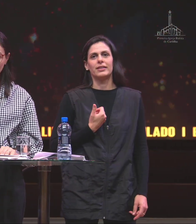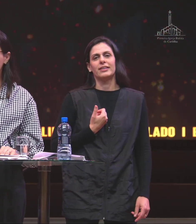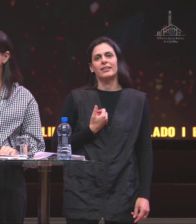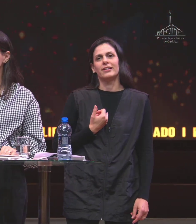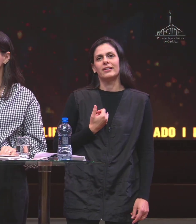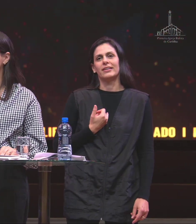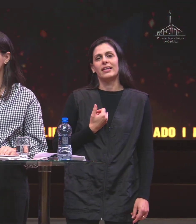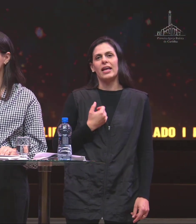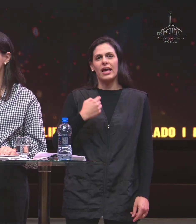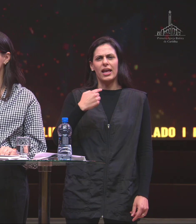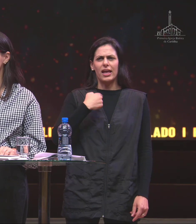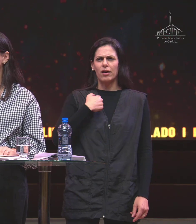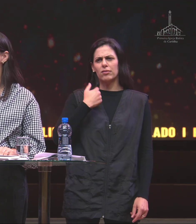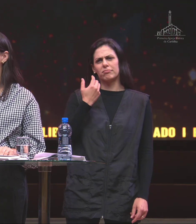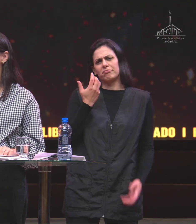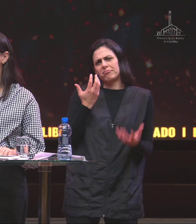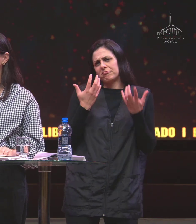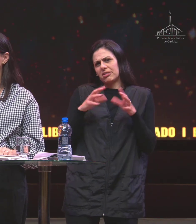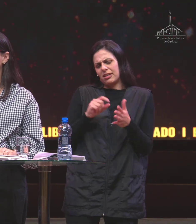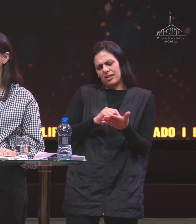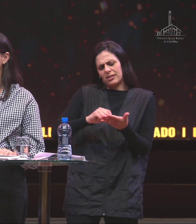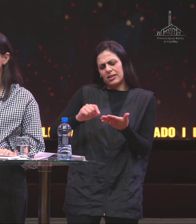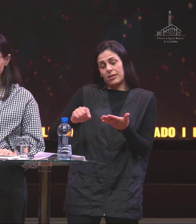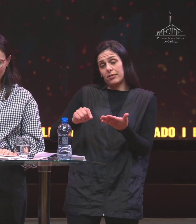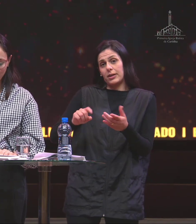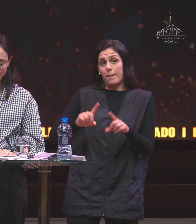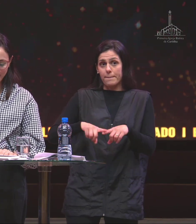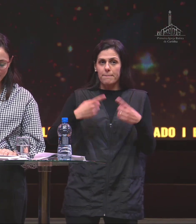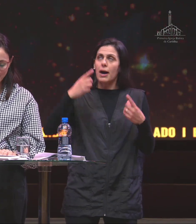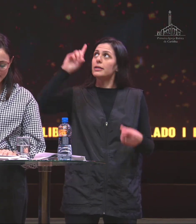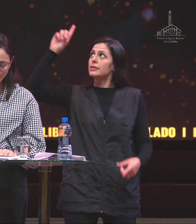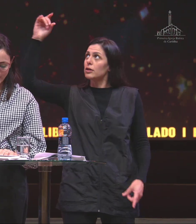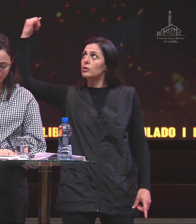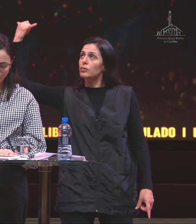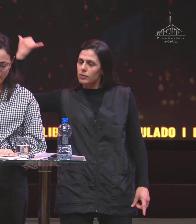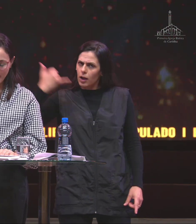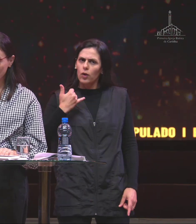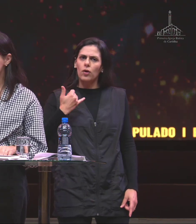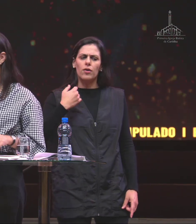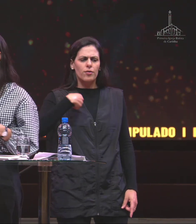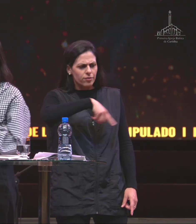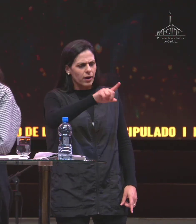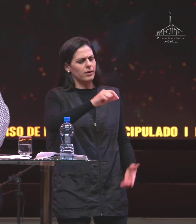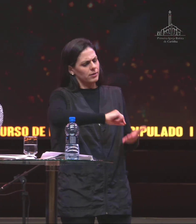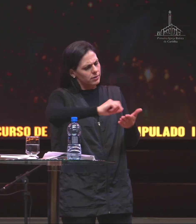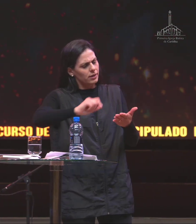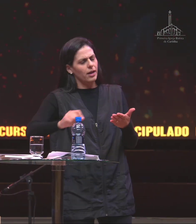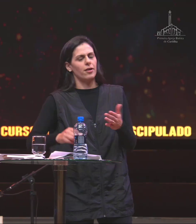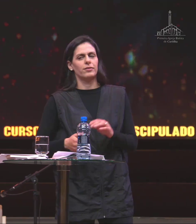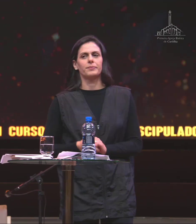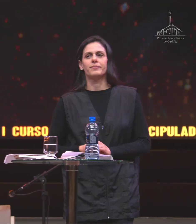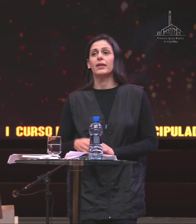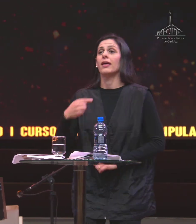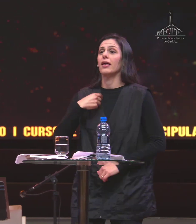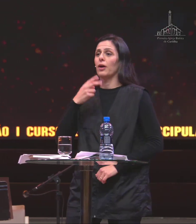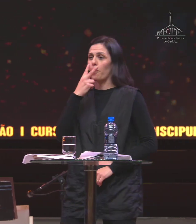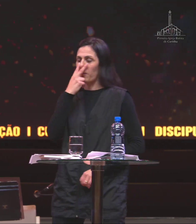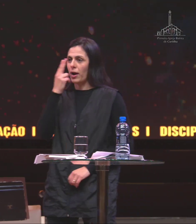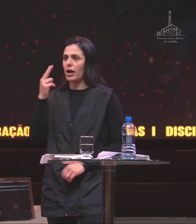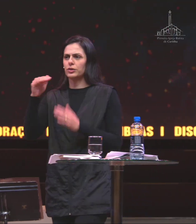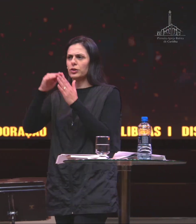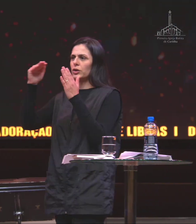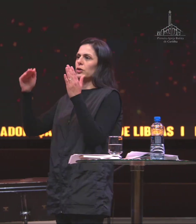fiquei assim presa nessa coisa, tipo, o que as pessoas vão pensar de mim? Mas eu precisava obedecer, porque eu sabia o que Deus pensava de mim, entendeu?